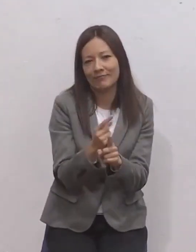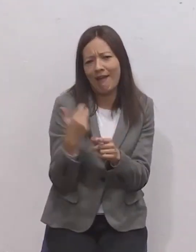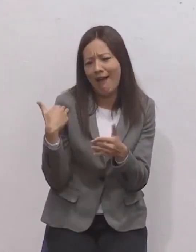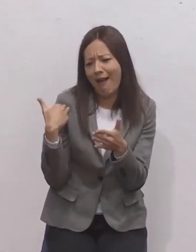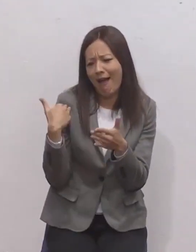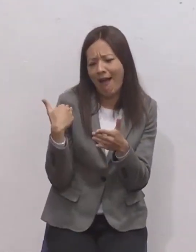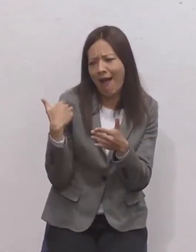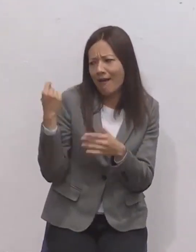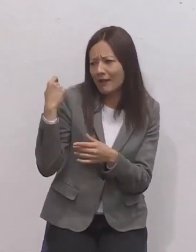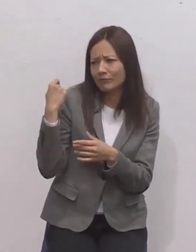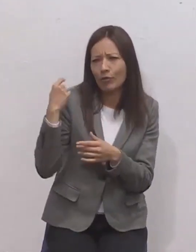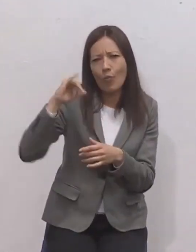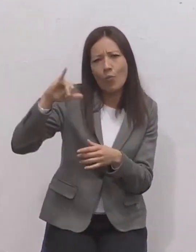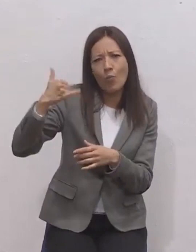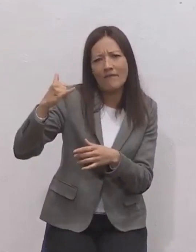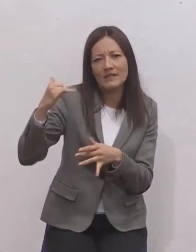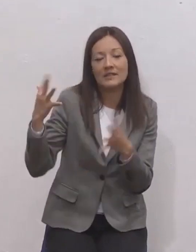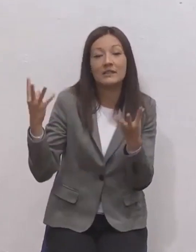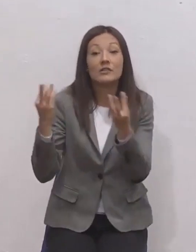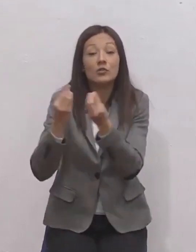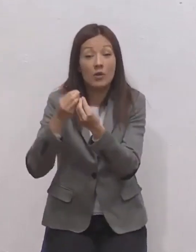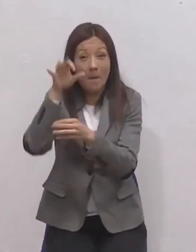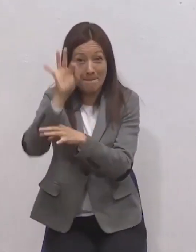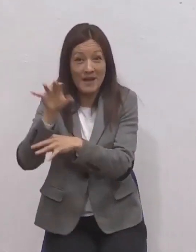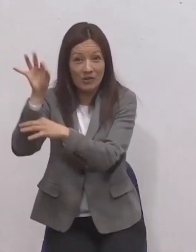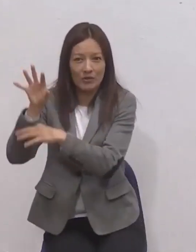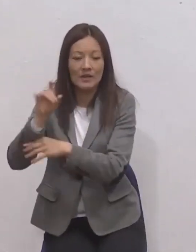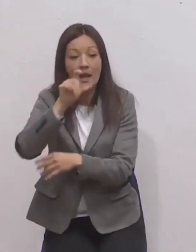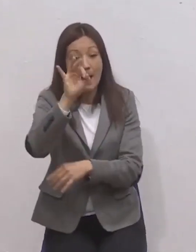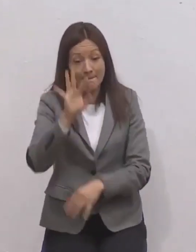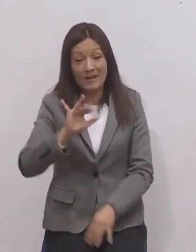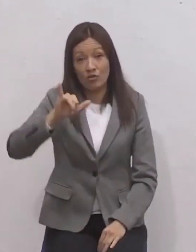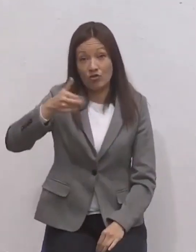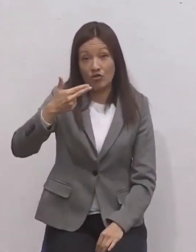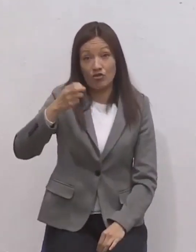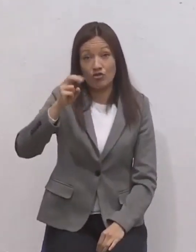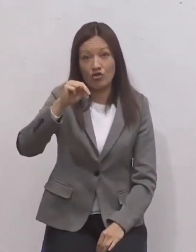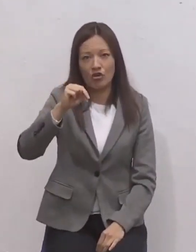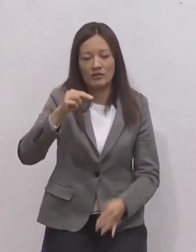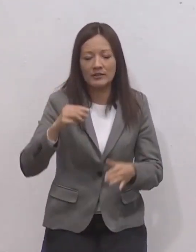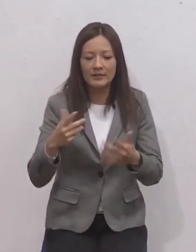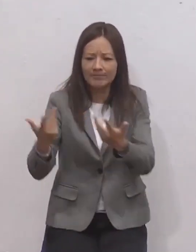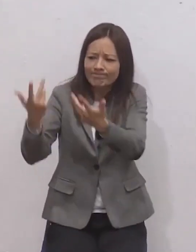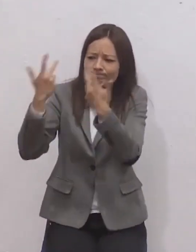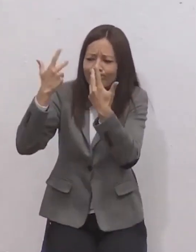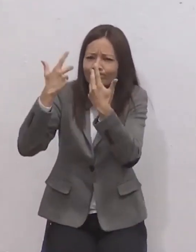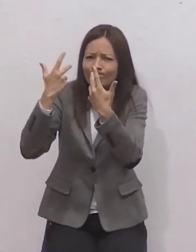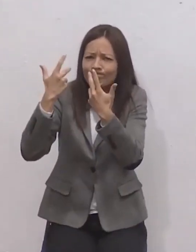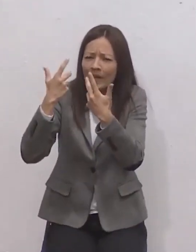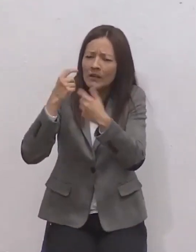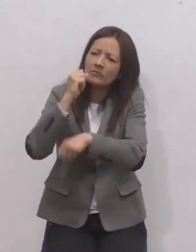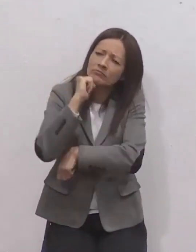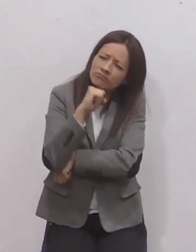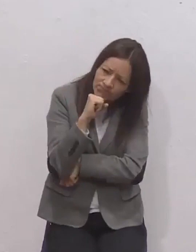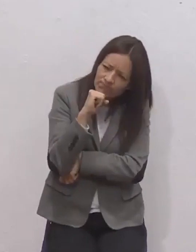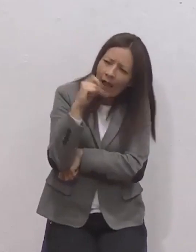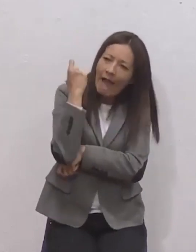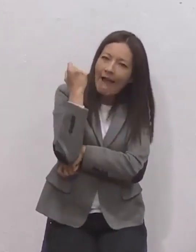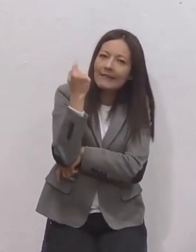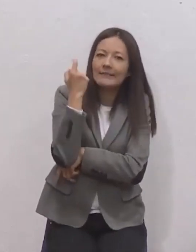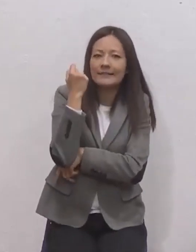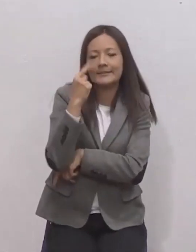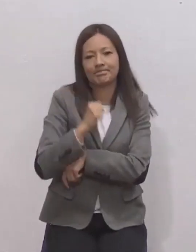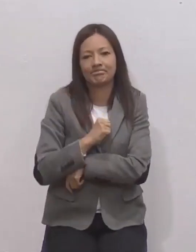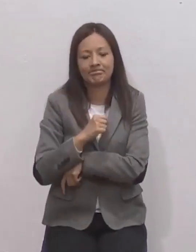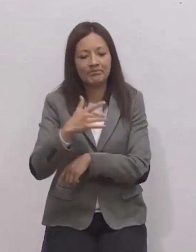Hasta el jueves que nos reunimos con los pastores y el pastor John estuvo dirigiendo la enseñanza y yo pude entender por qué